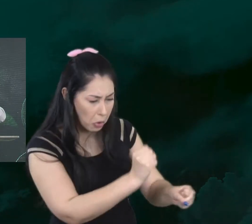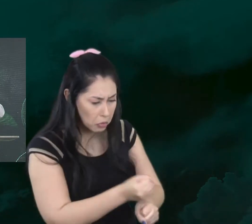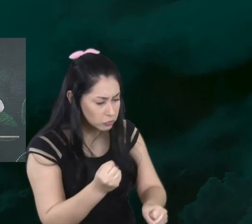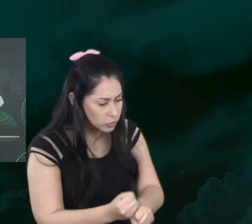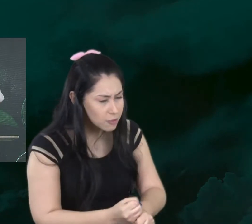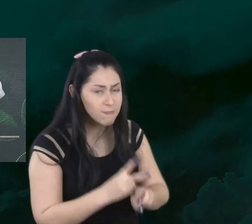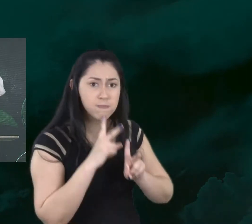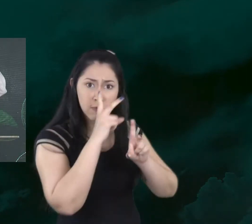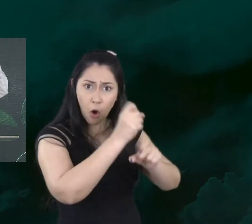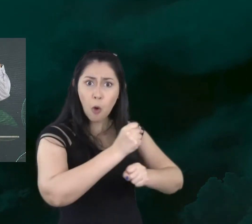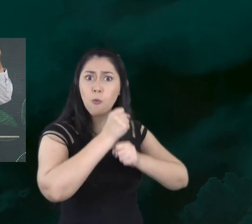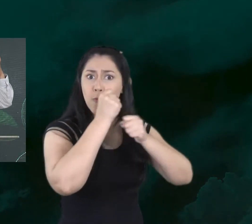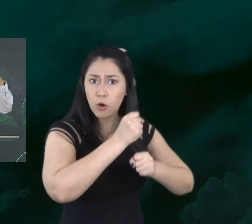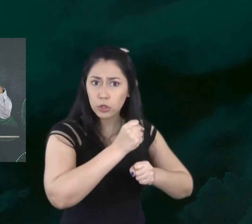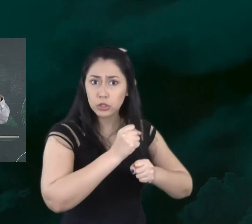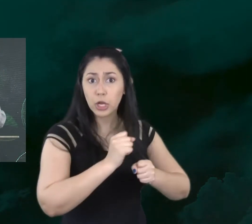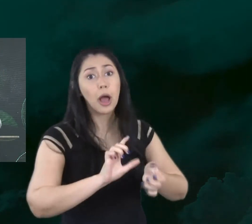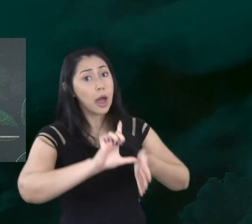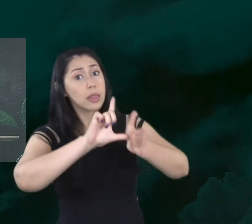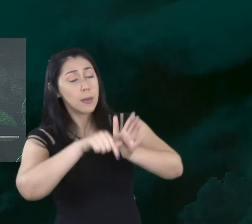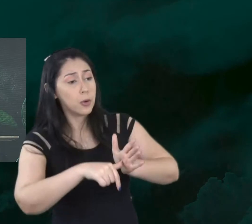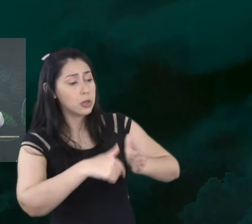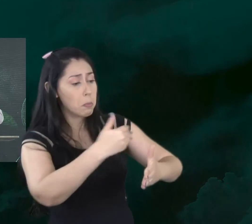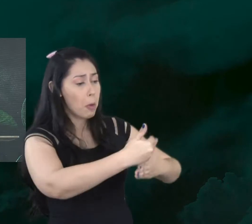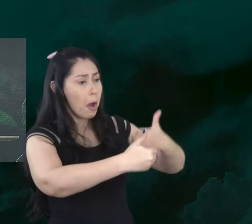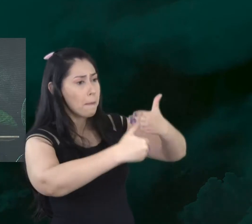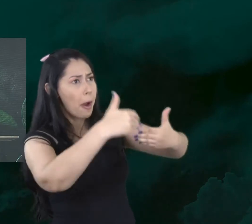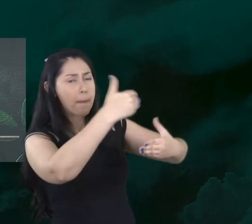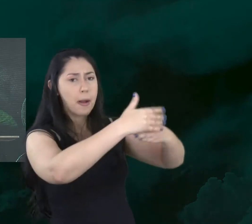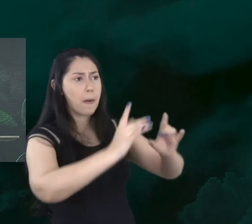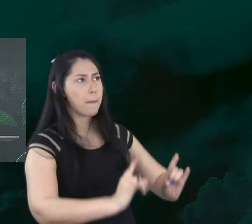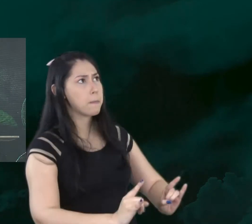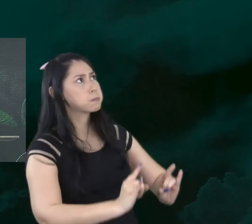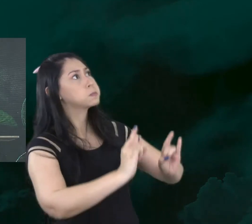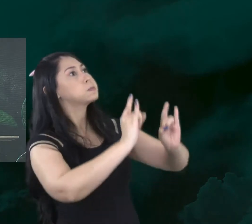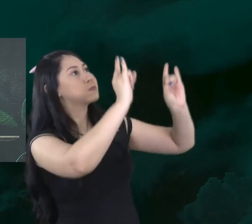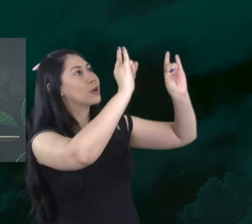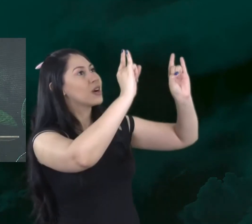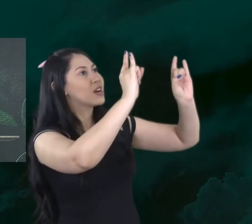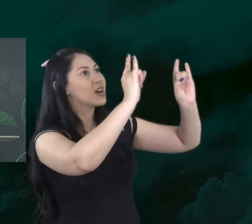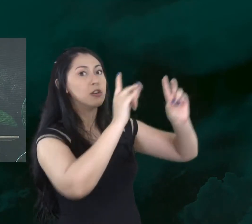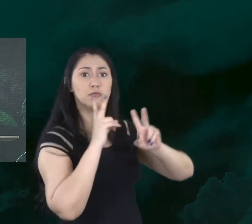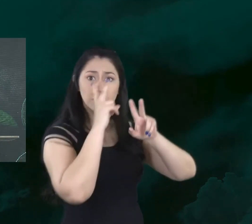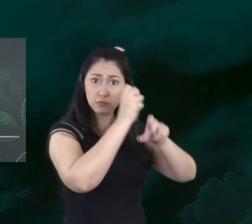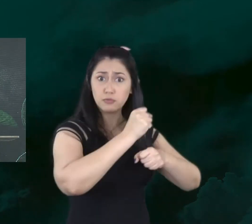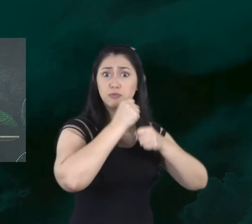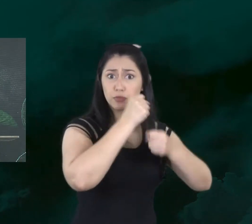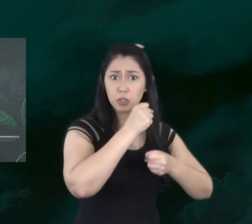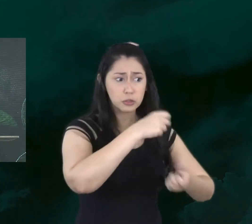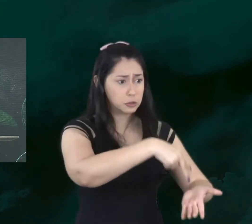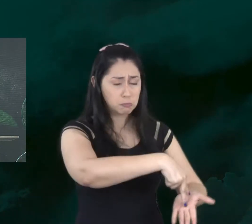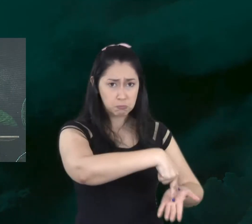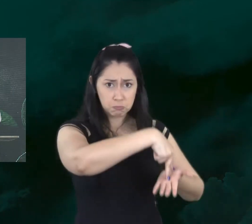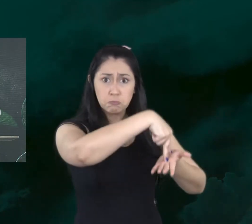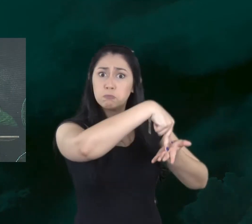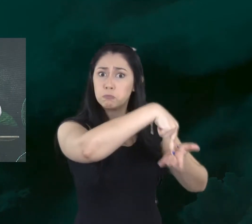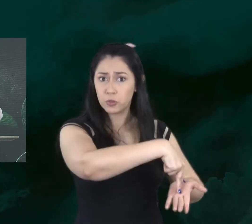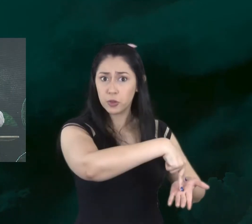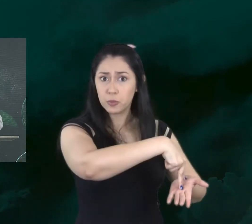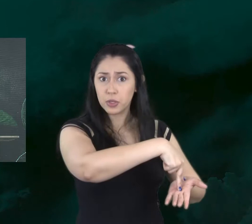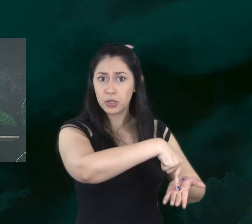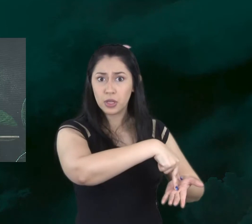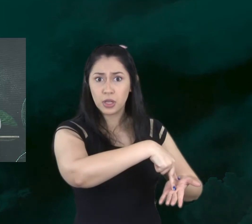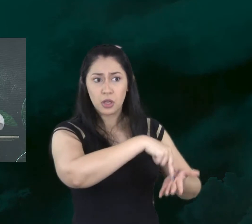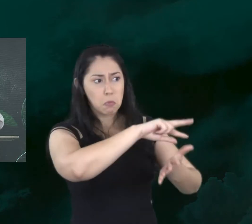suportar todas as cargas do edifício, todas as cargas, né, ela suporta todas as